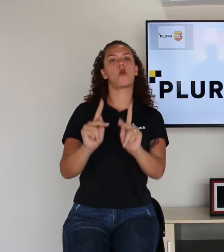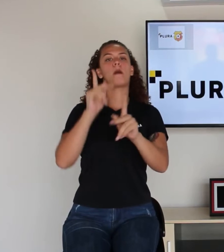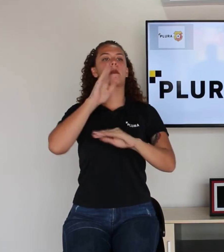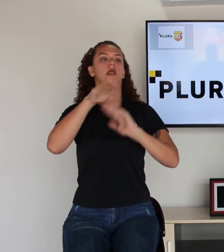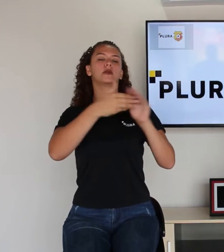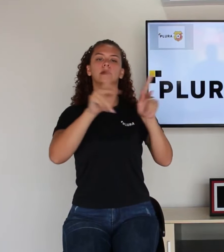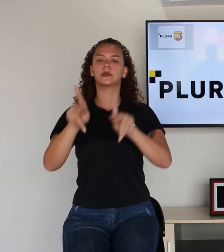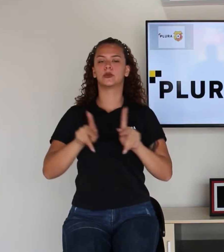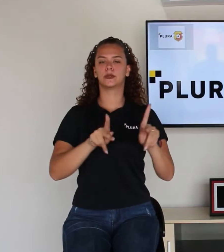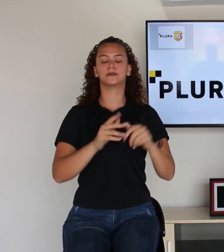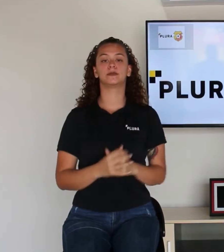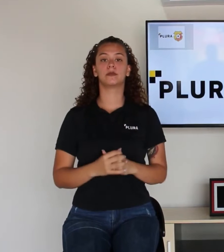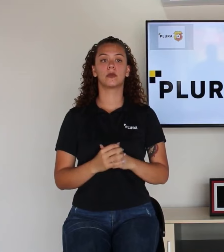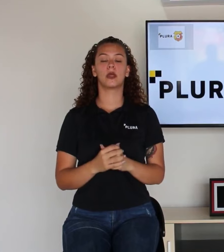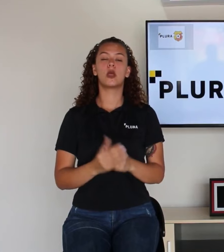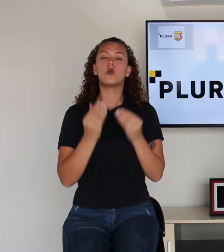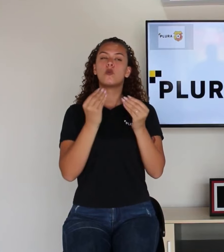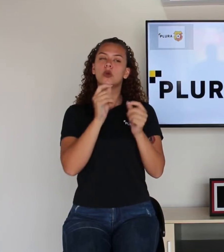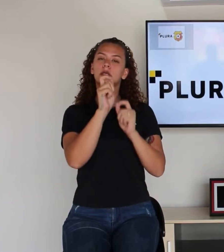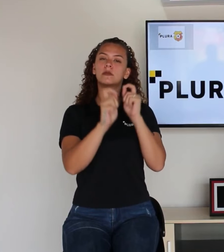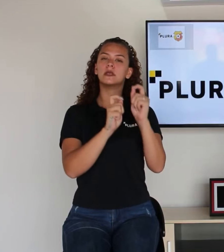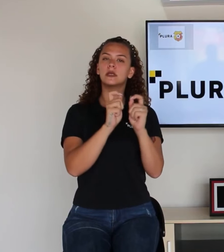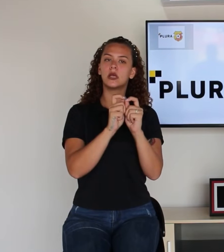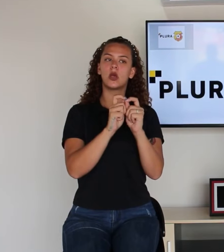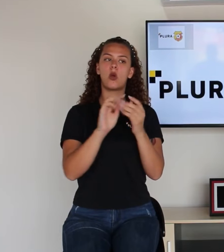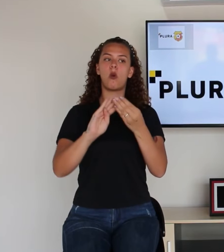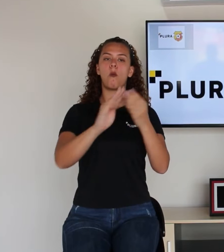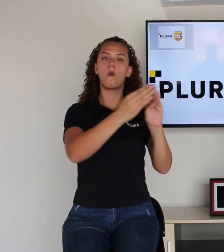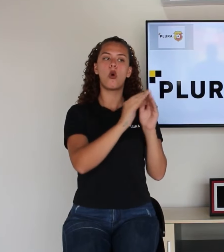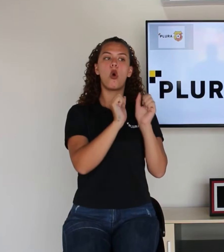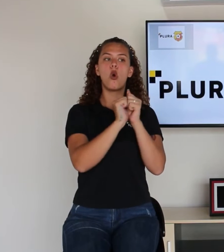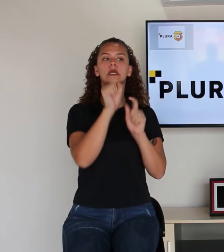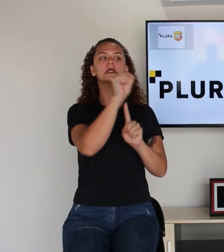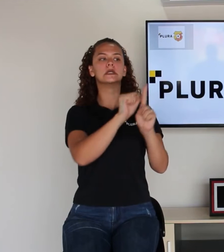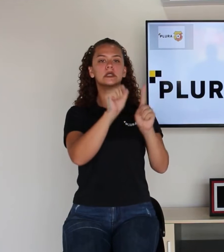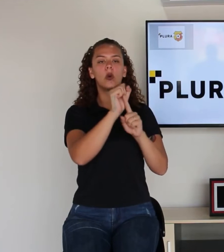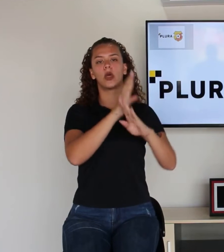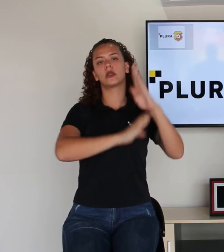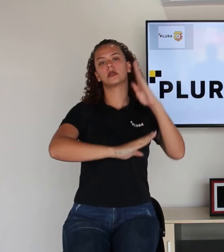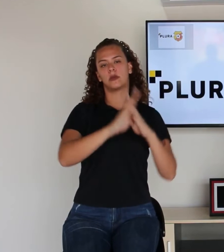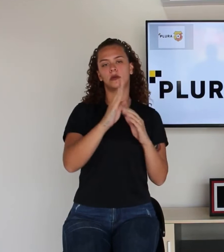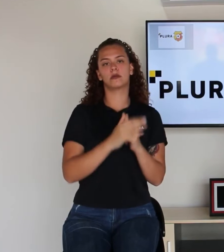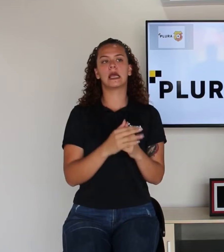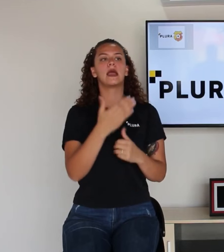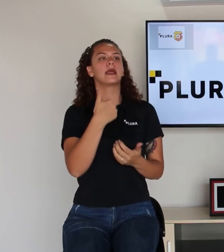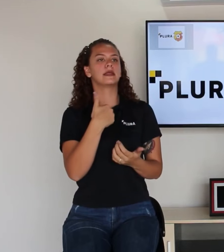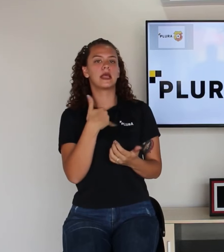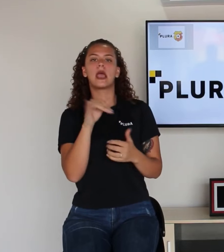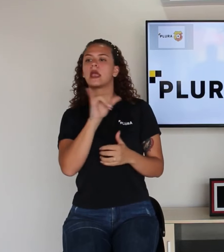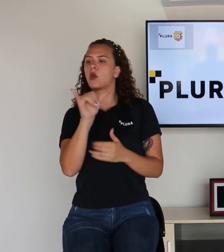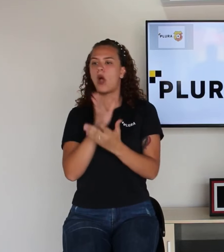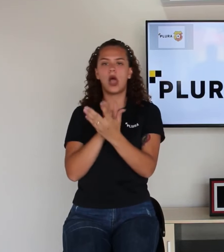para todas las personas. Muy específicamente en población con condiciones de discapacidad, ¿verdad? Que tengan